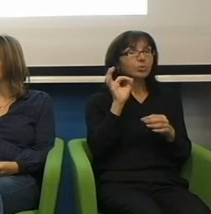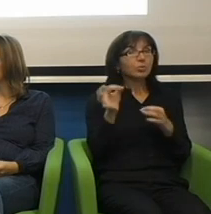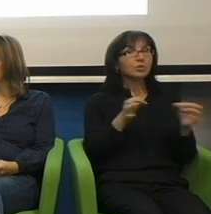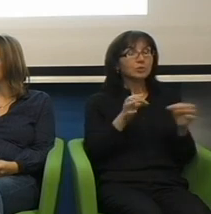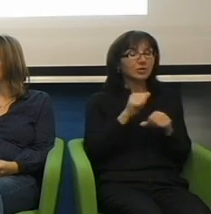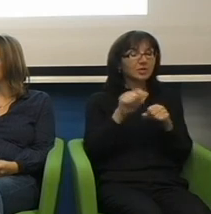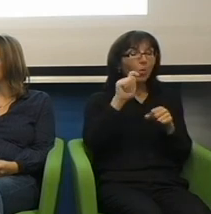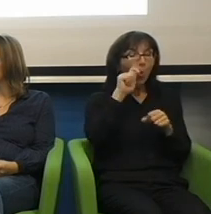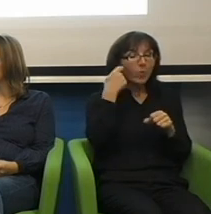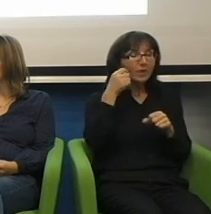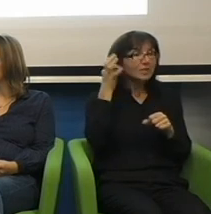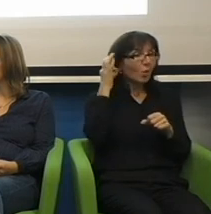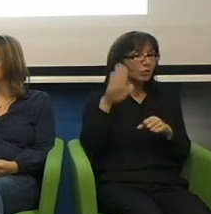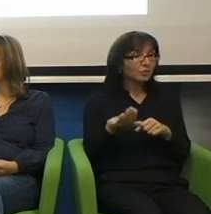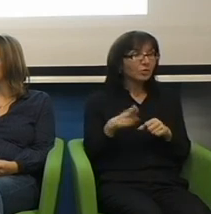ukraińską dziewczynką, która